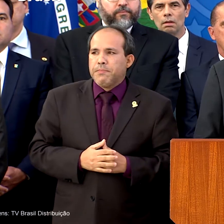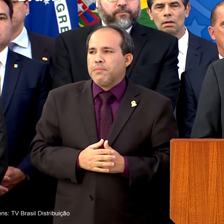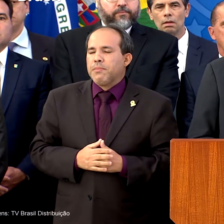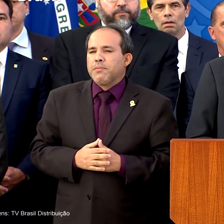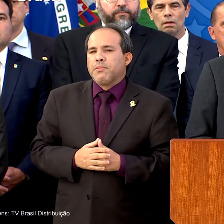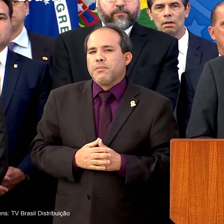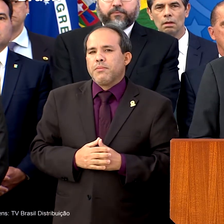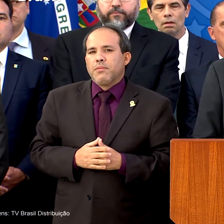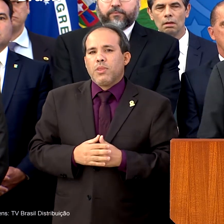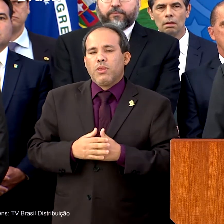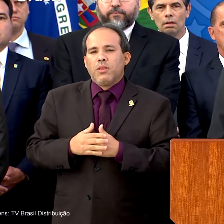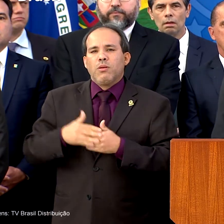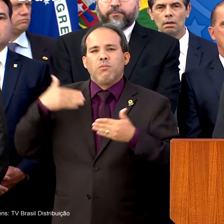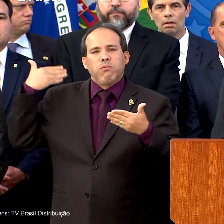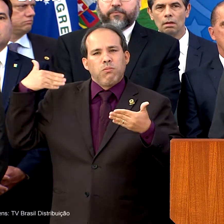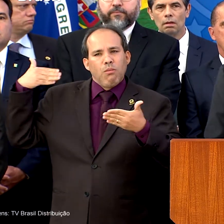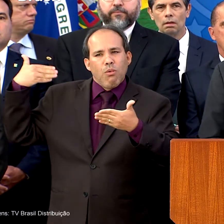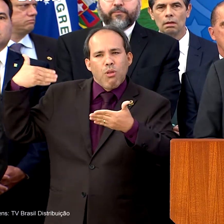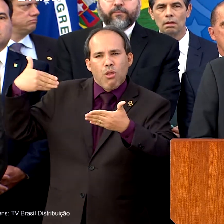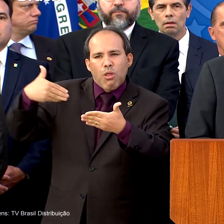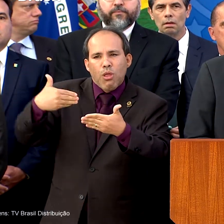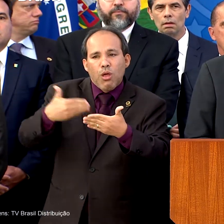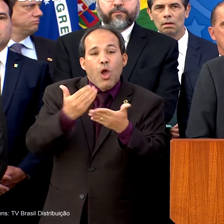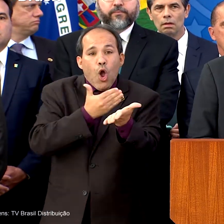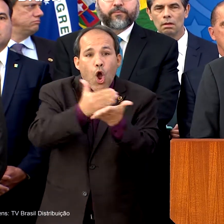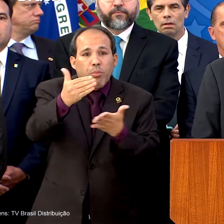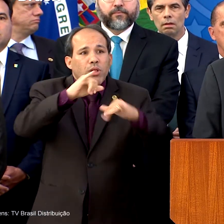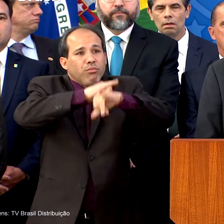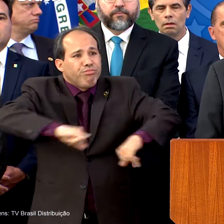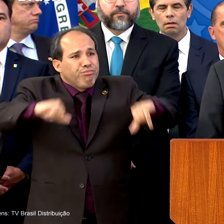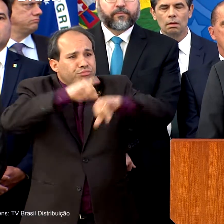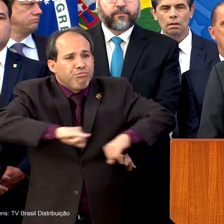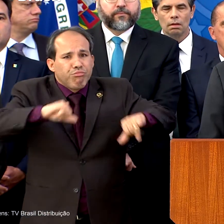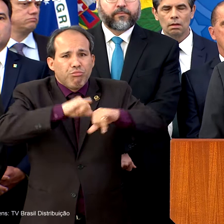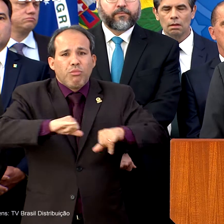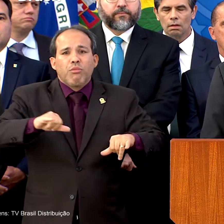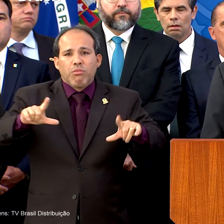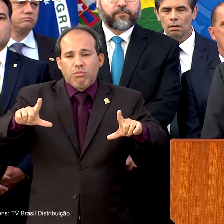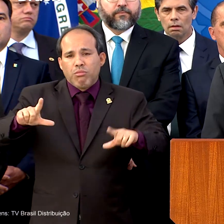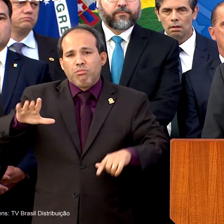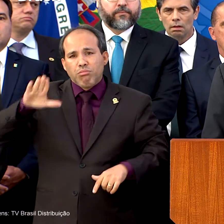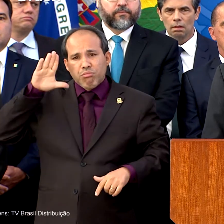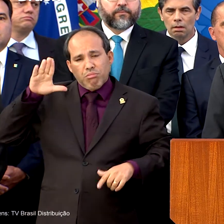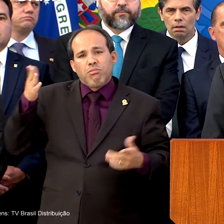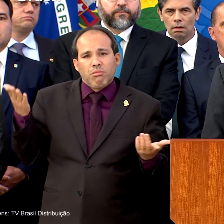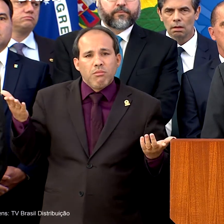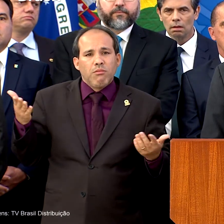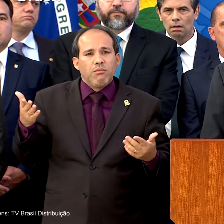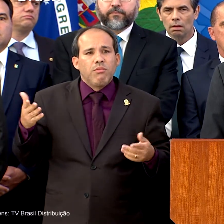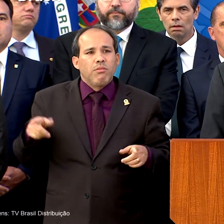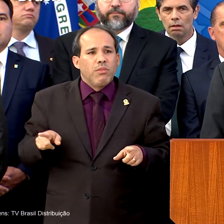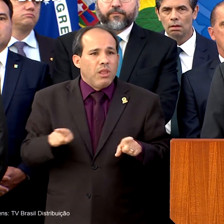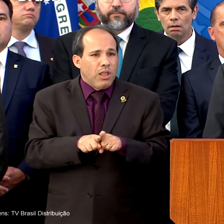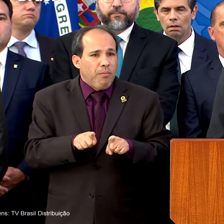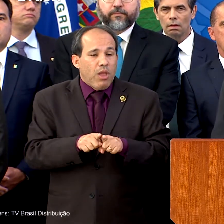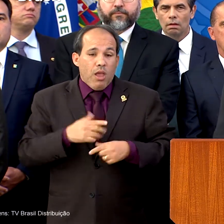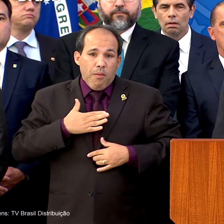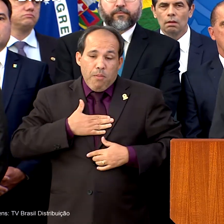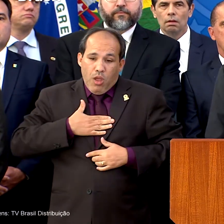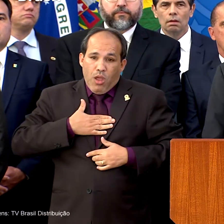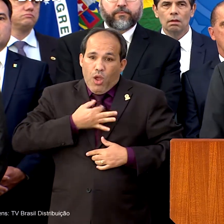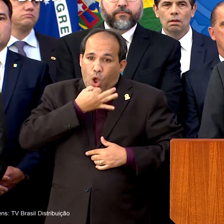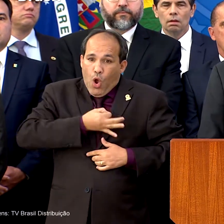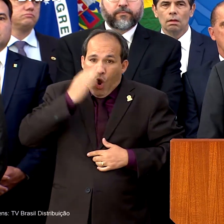com o passar do tempo entrei em campanha bom e como no meu